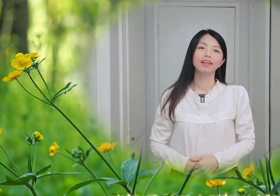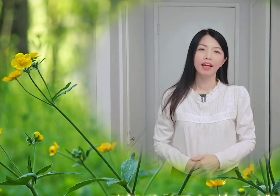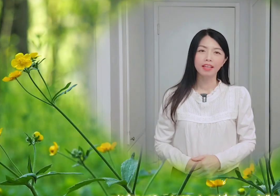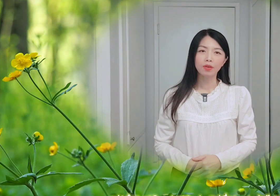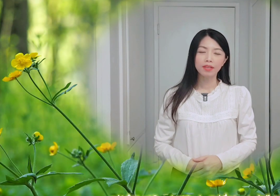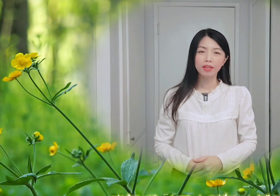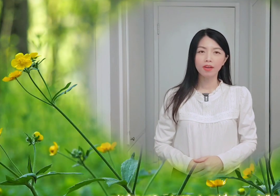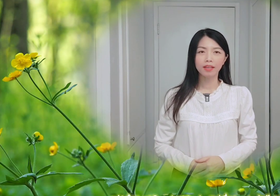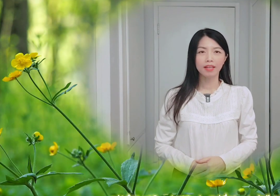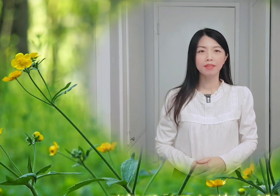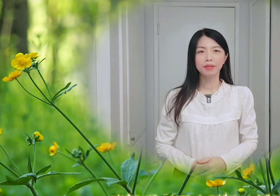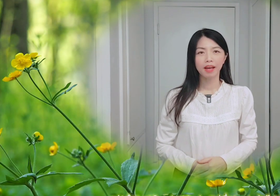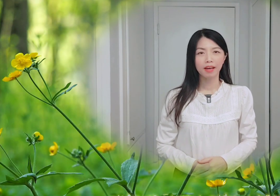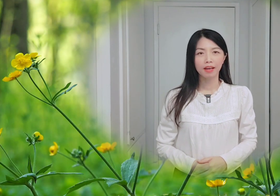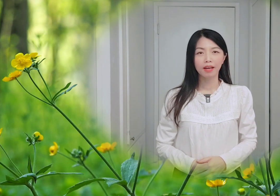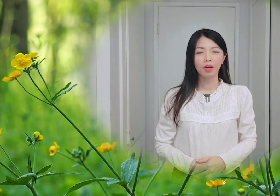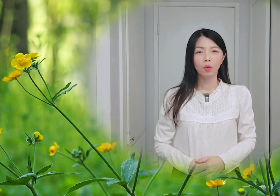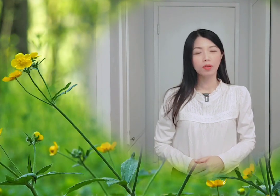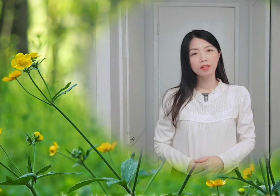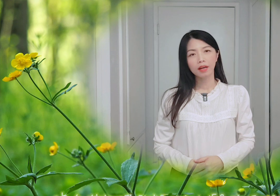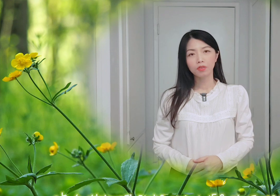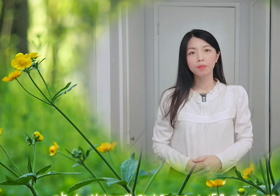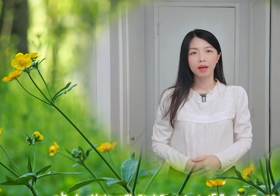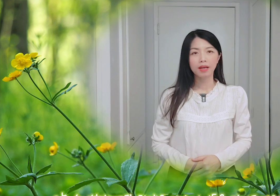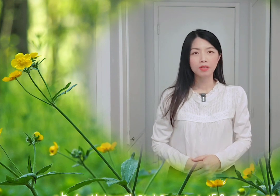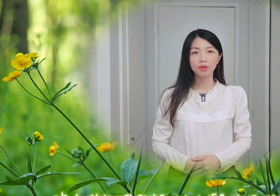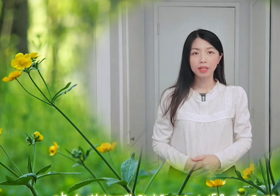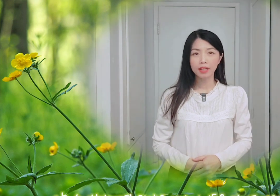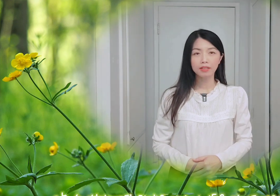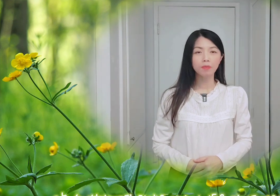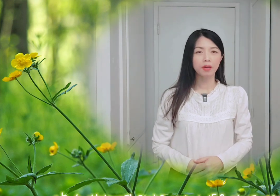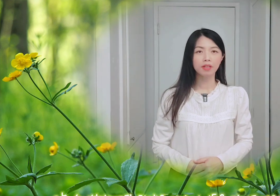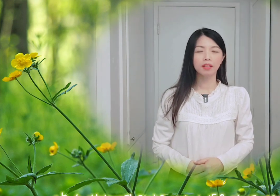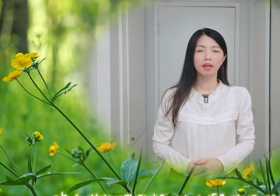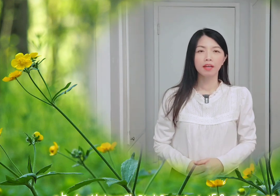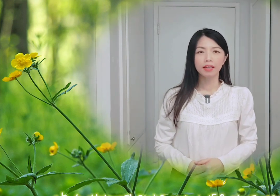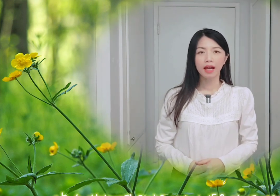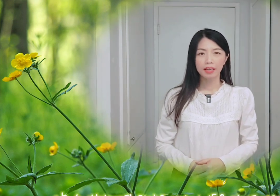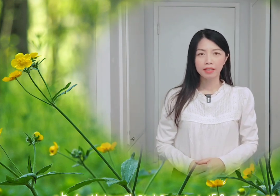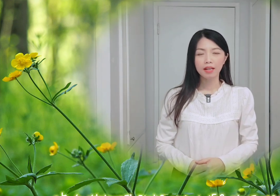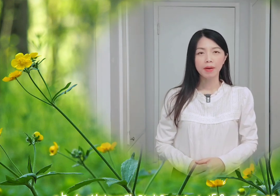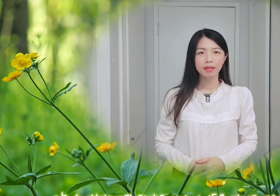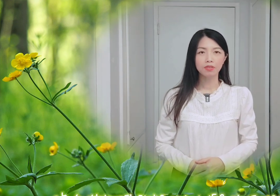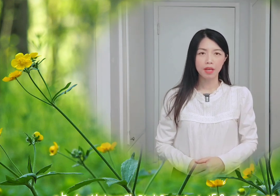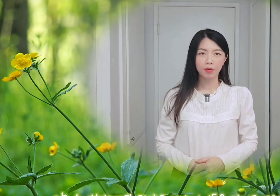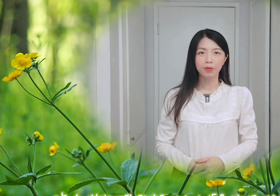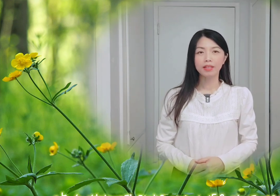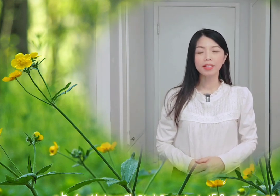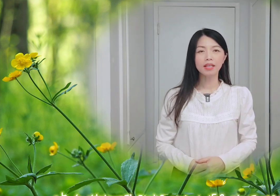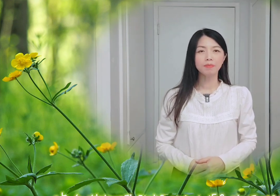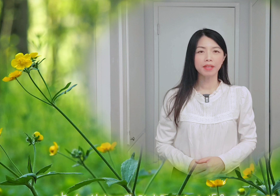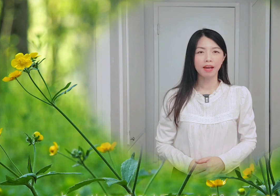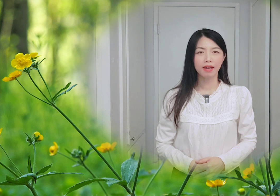안녕하세요. 아태주아 채널의 다이앤입니다. 오늘 제가 준비한 수어 찬양 설명은 이 아이들을